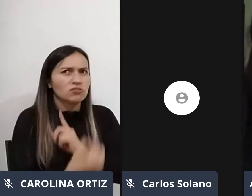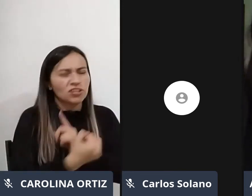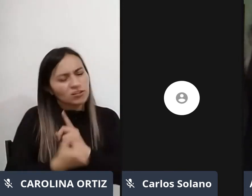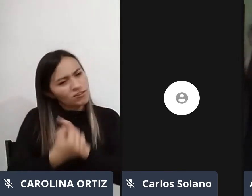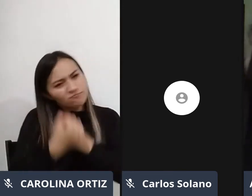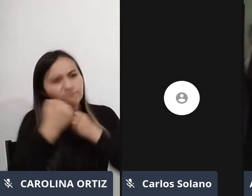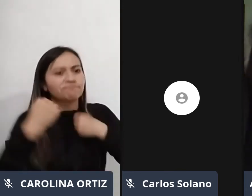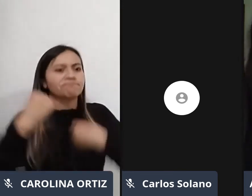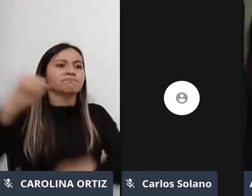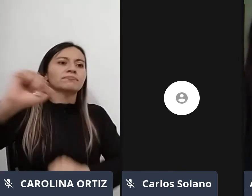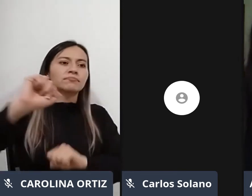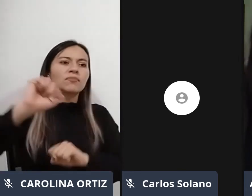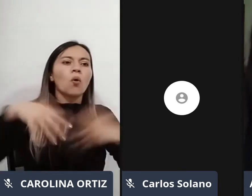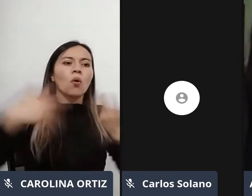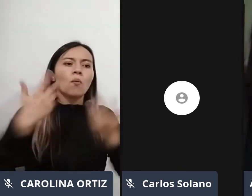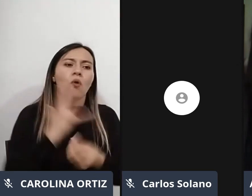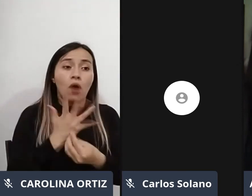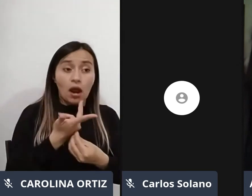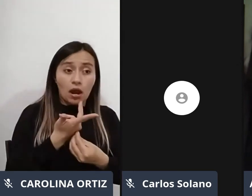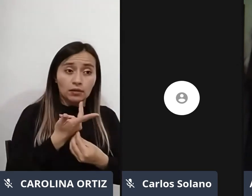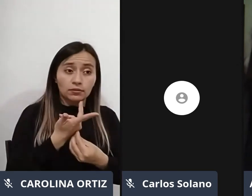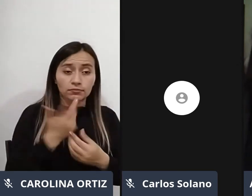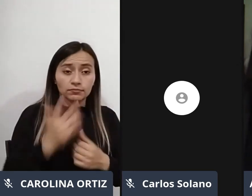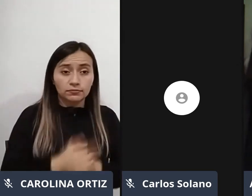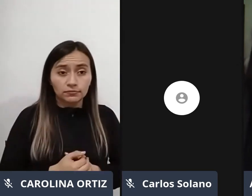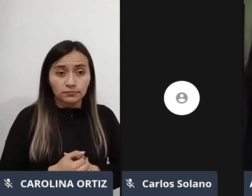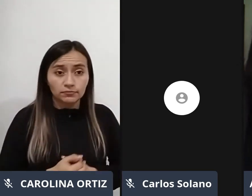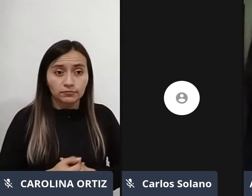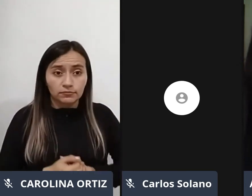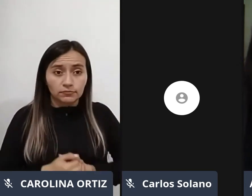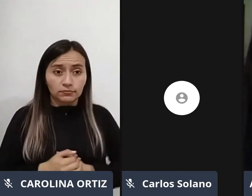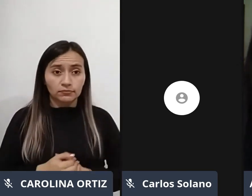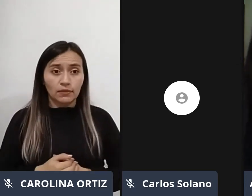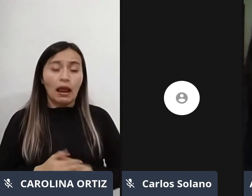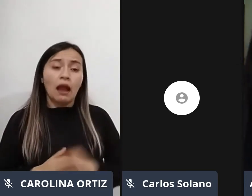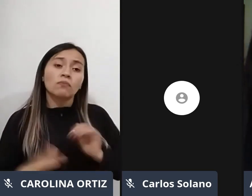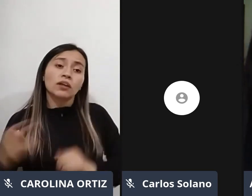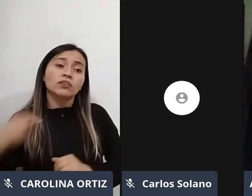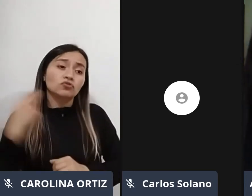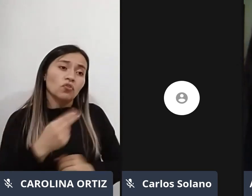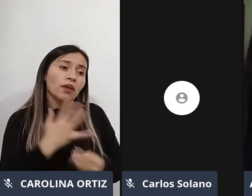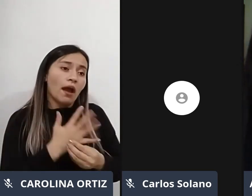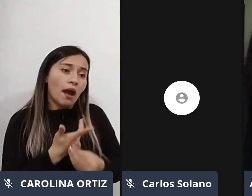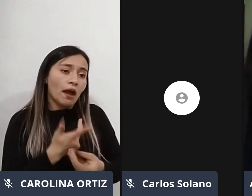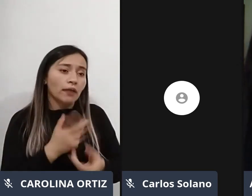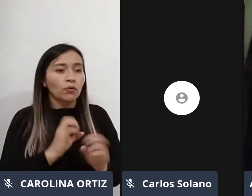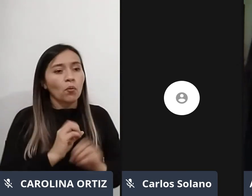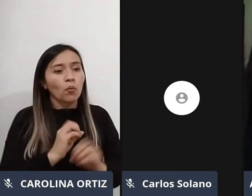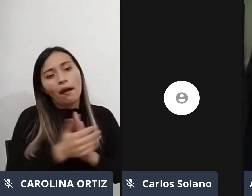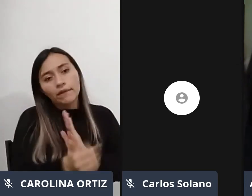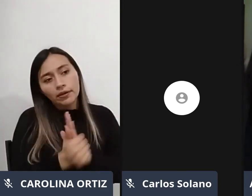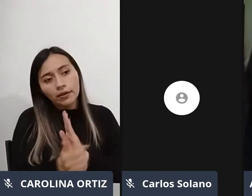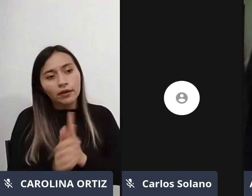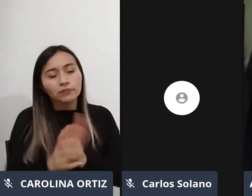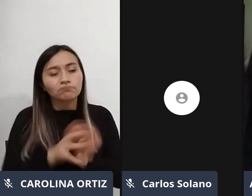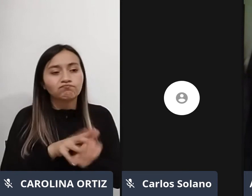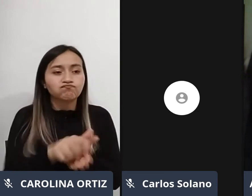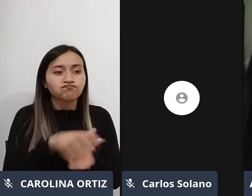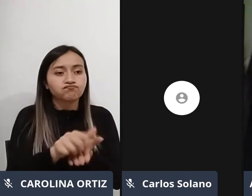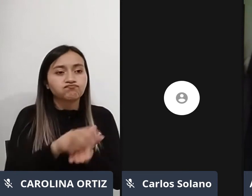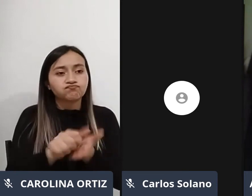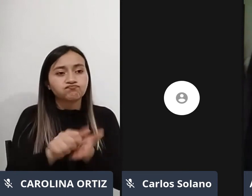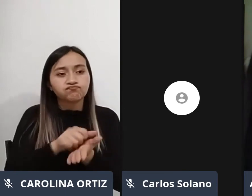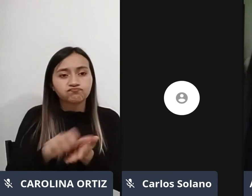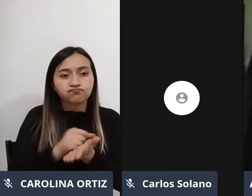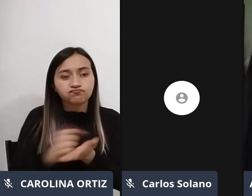una historia del arte, o en muchos momentos como algunas capacidades manuales, unas habilidades, pero de fondo no se